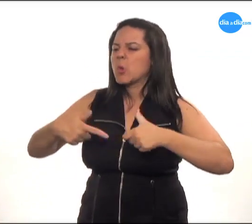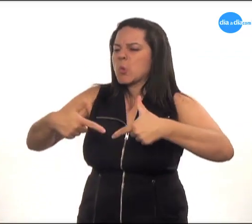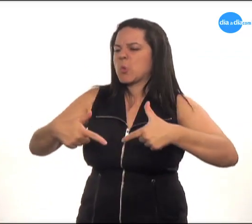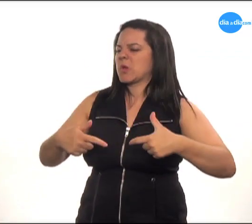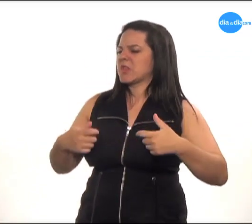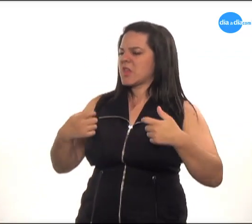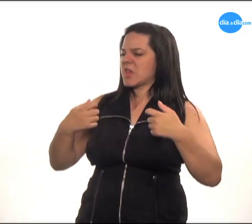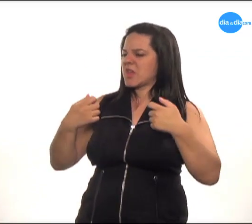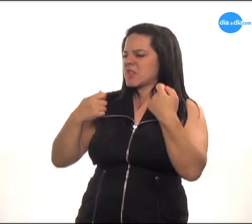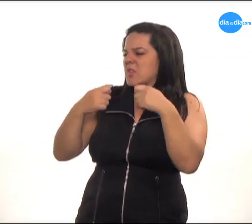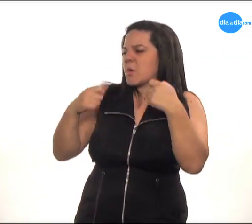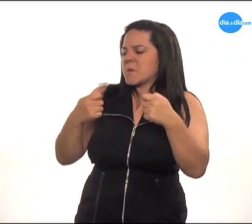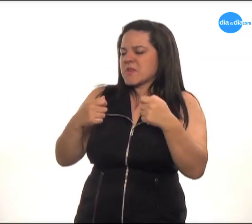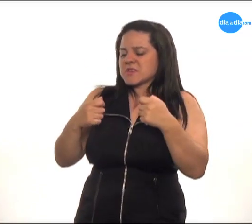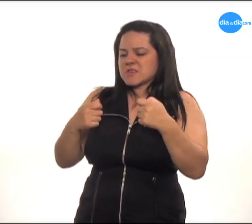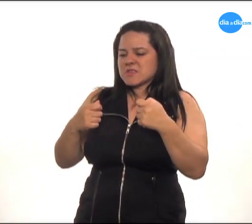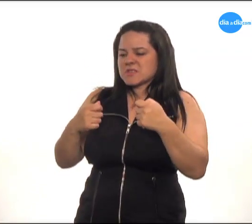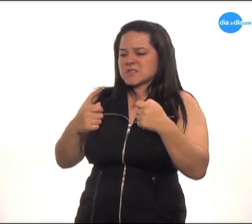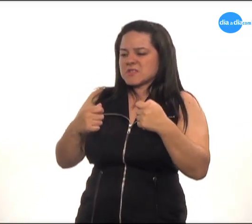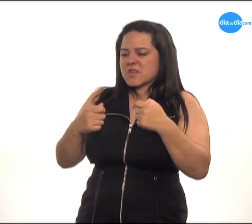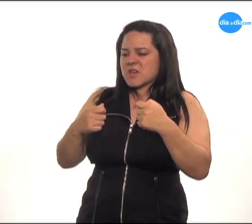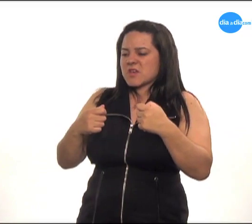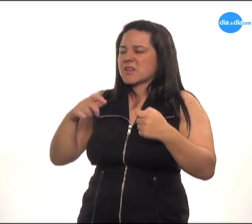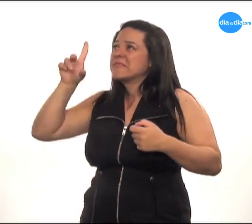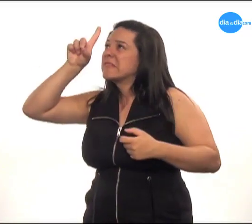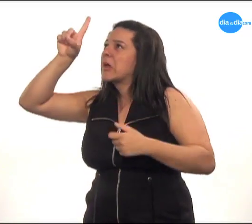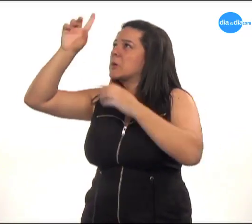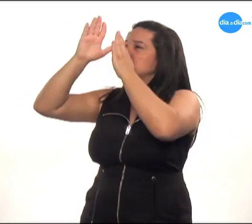pela cruz, pelo negar-se a si mesmo.